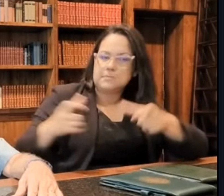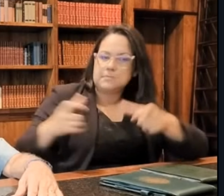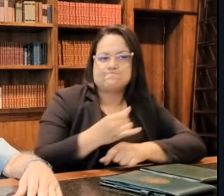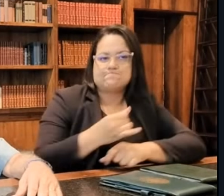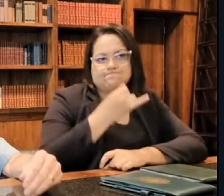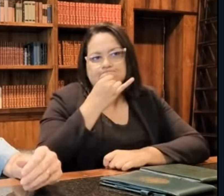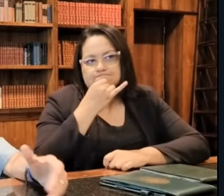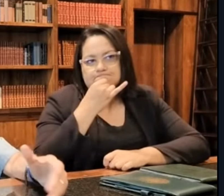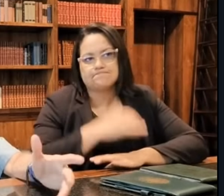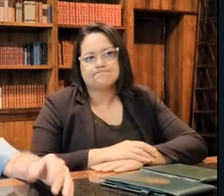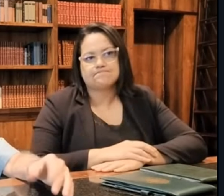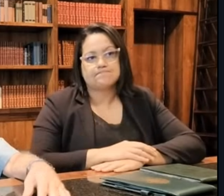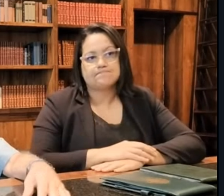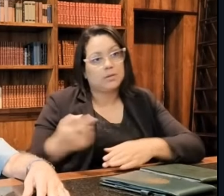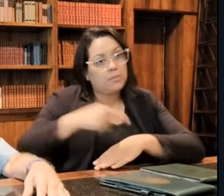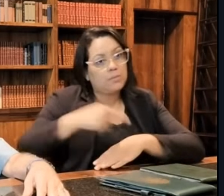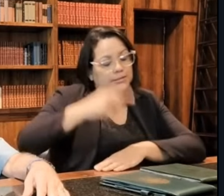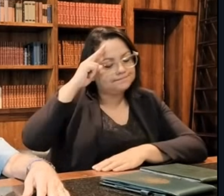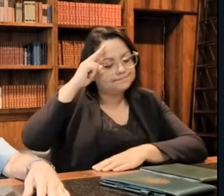É um momento de reflexão.